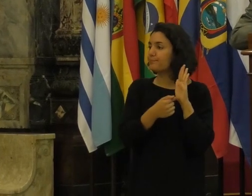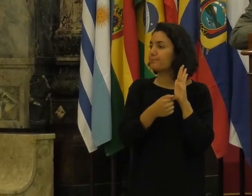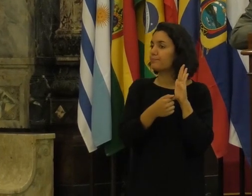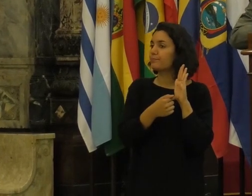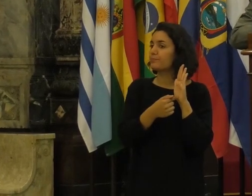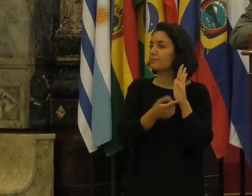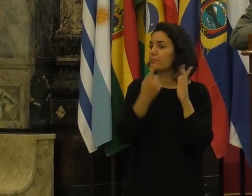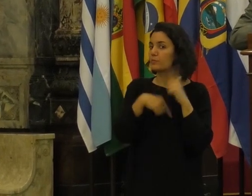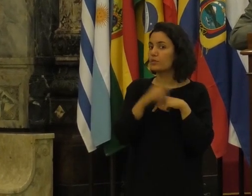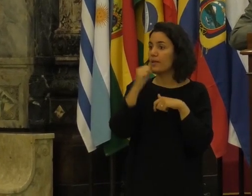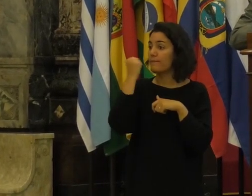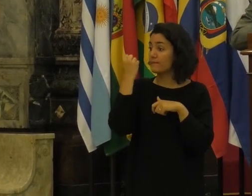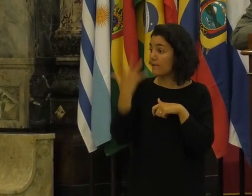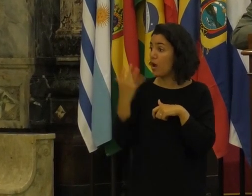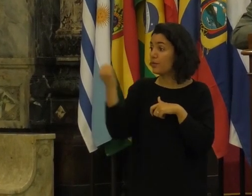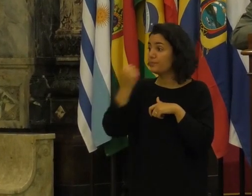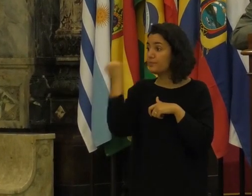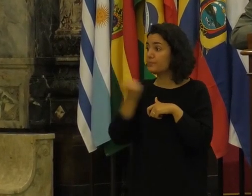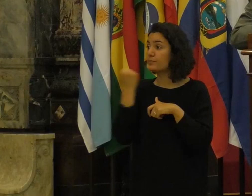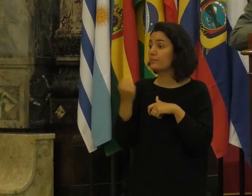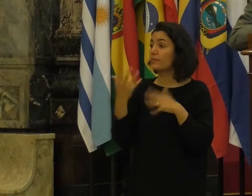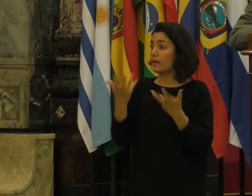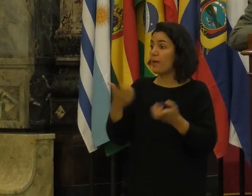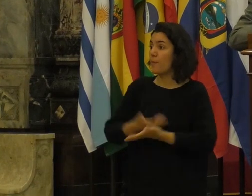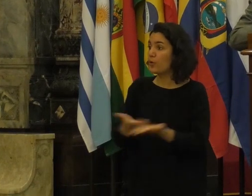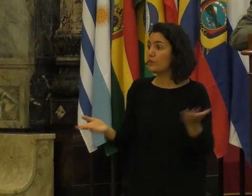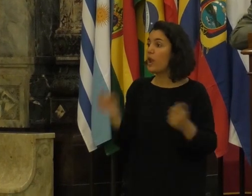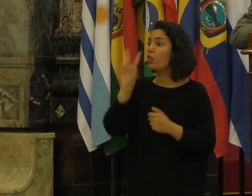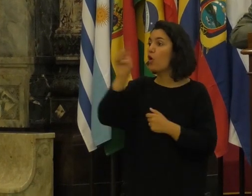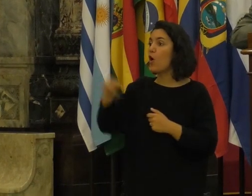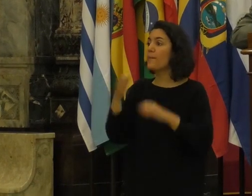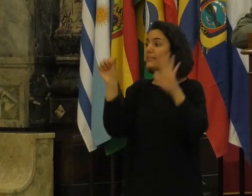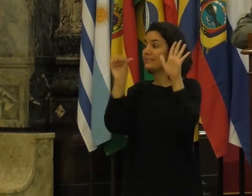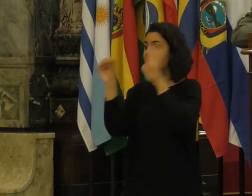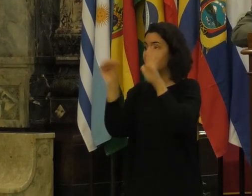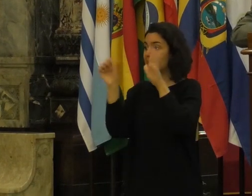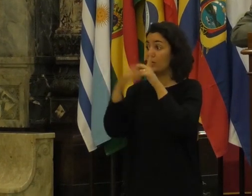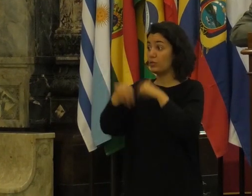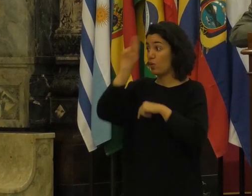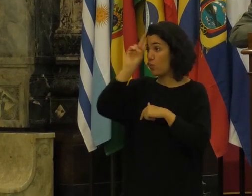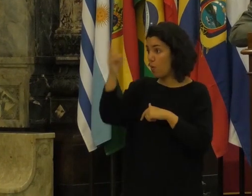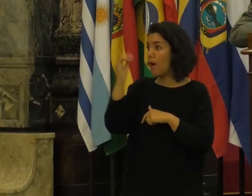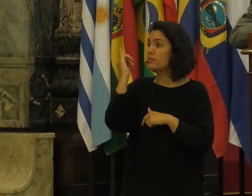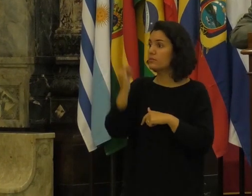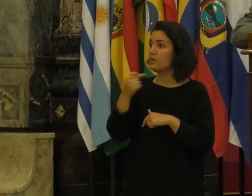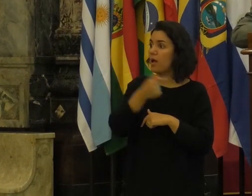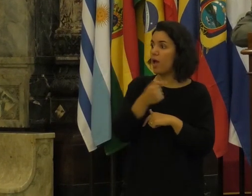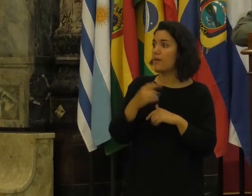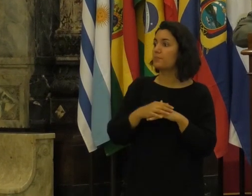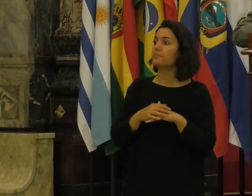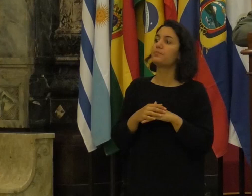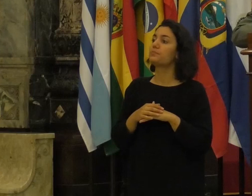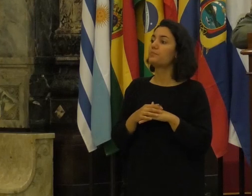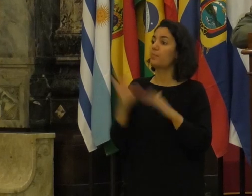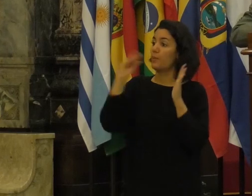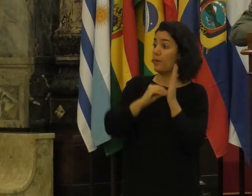porque el valor fundamental que queríamos recibir era 2.66. Si Uruguay ya aparece muy bien, lógicamente, si hubiera puesto